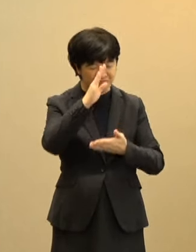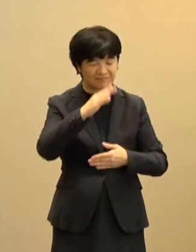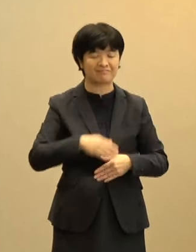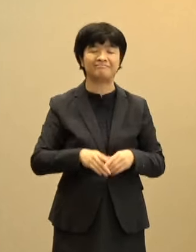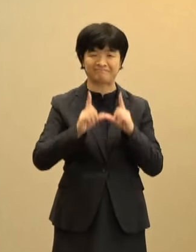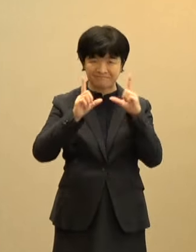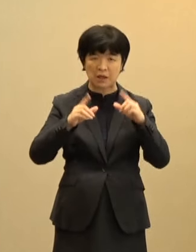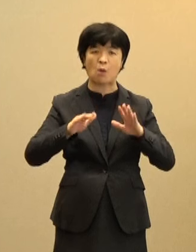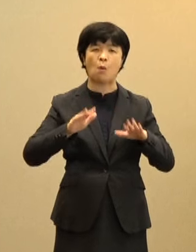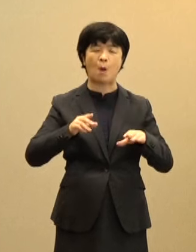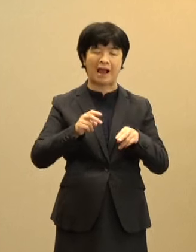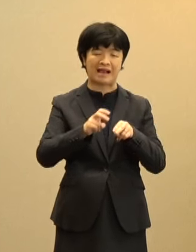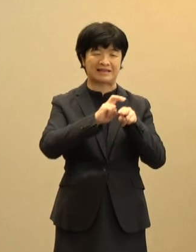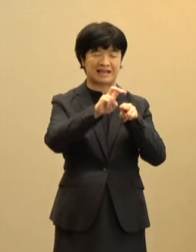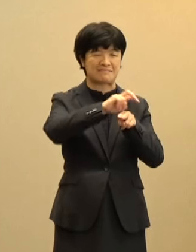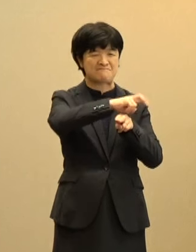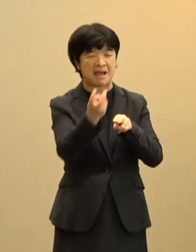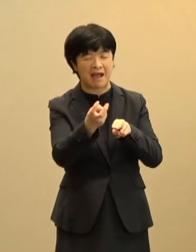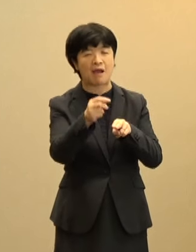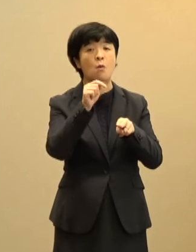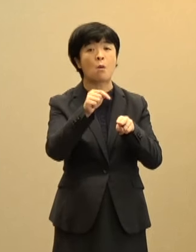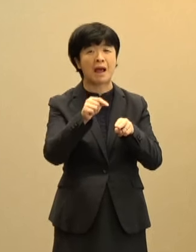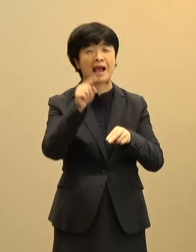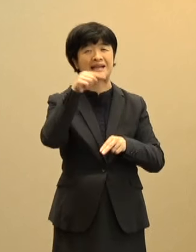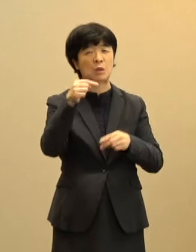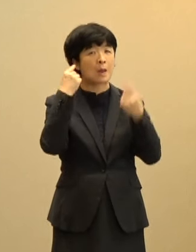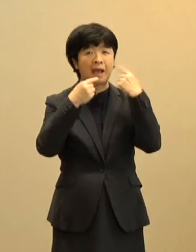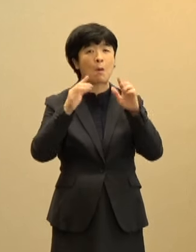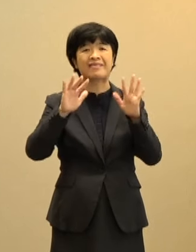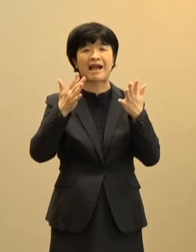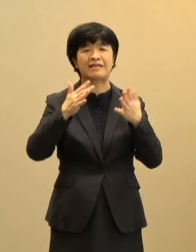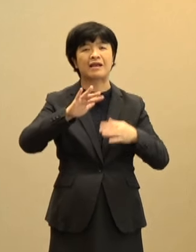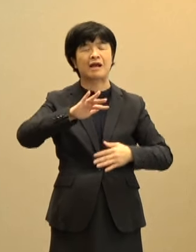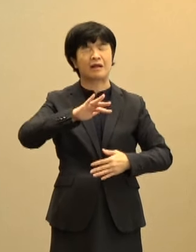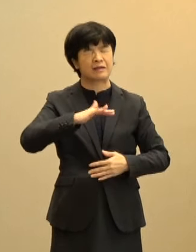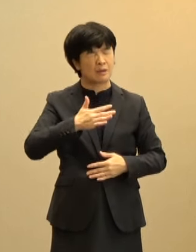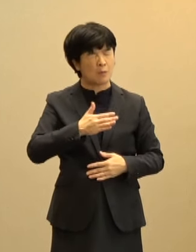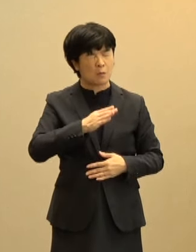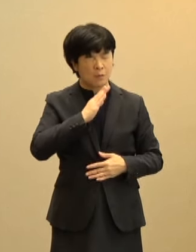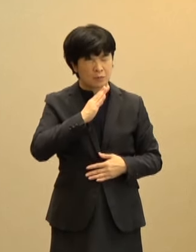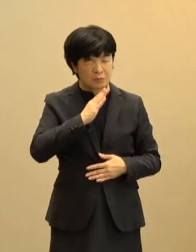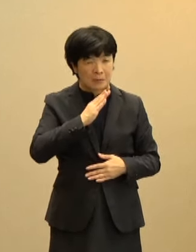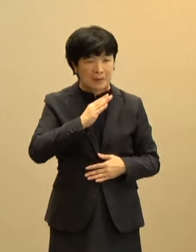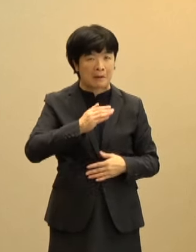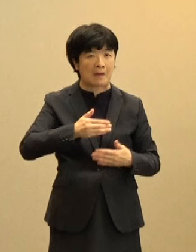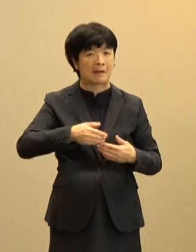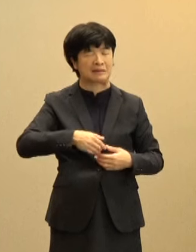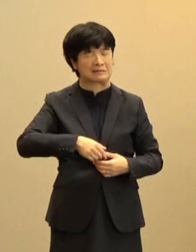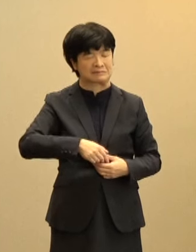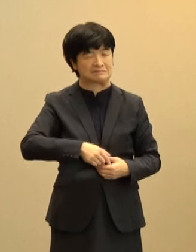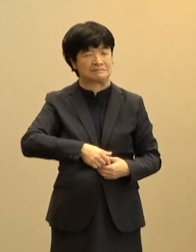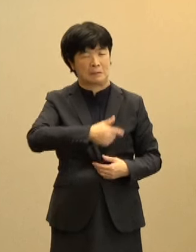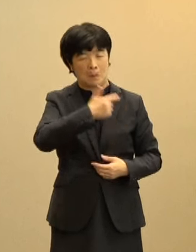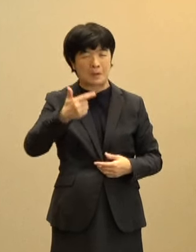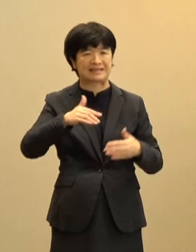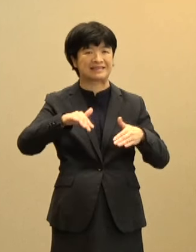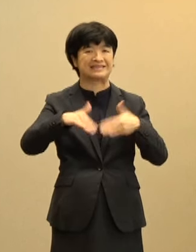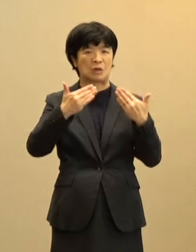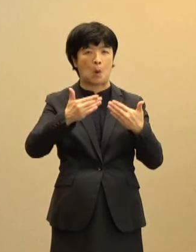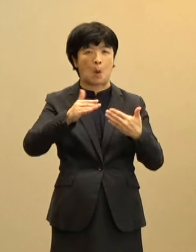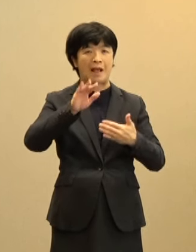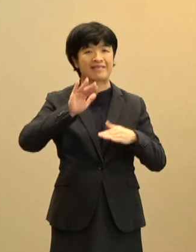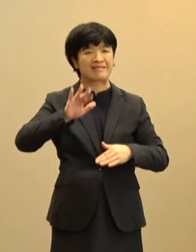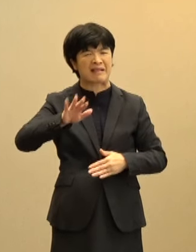の脱線事故においてはですね、人的被害はなかったものの、ですね、本当に重大な事故につながる可能性があったというふうに聞いております。現